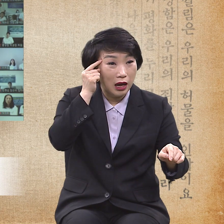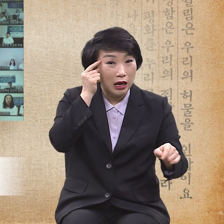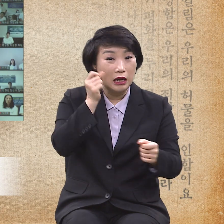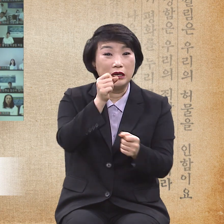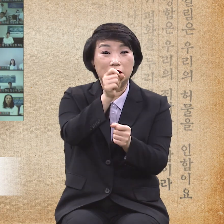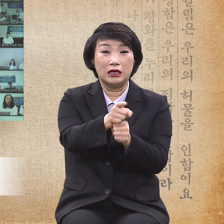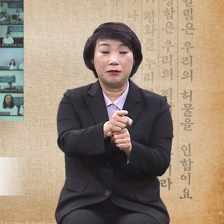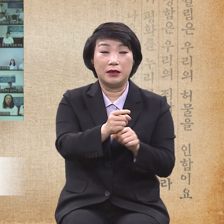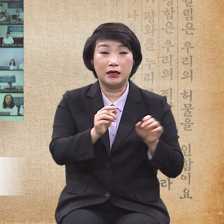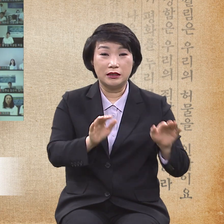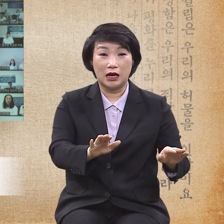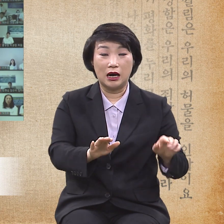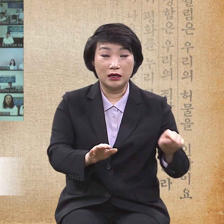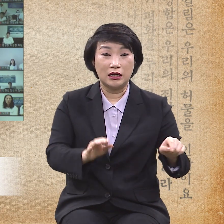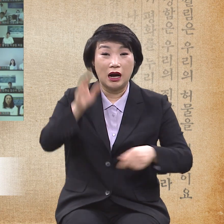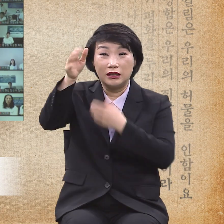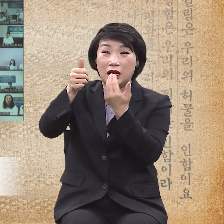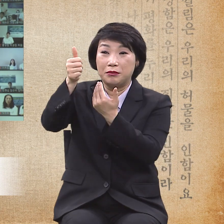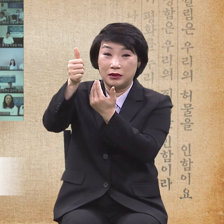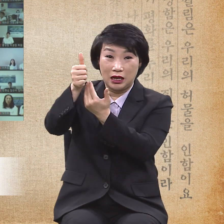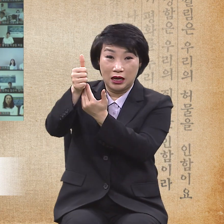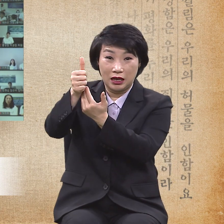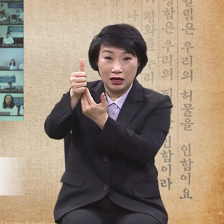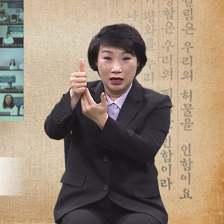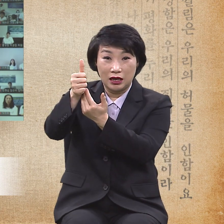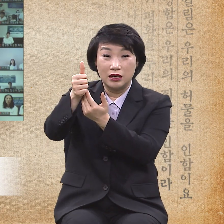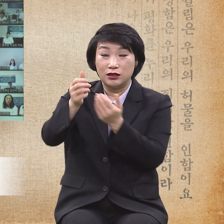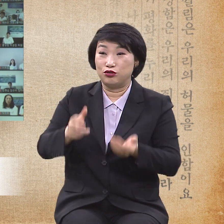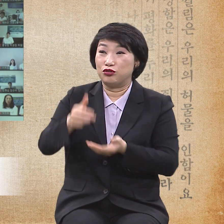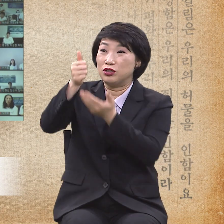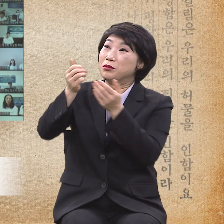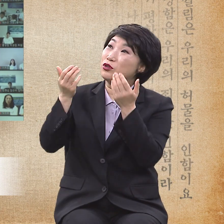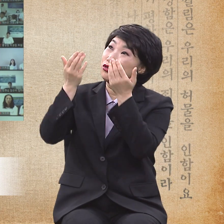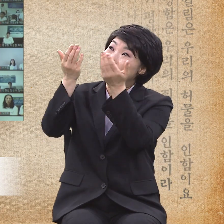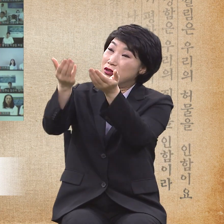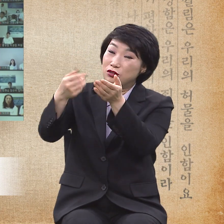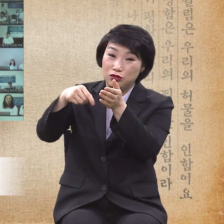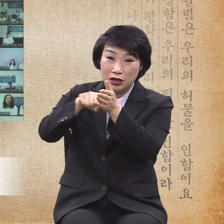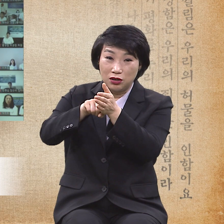벌써 그분을 향해서, 주를 향해서,